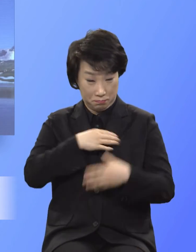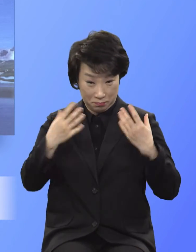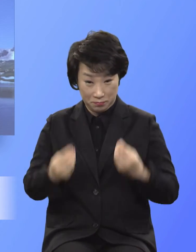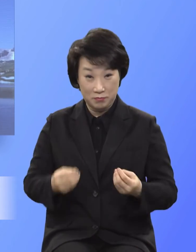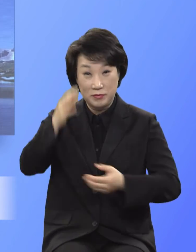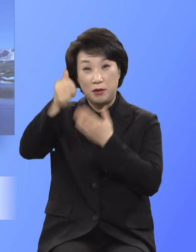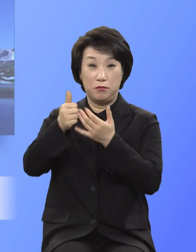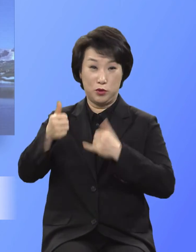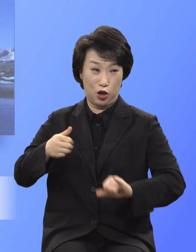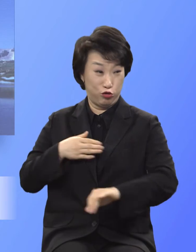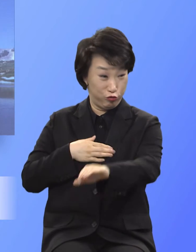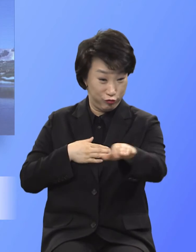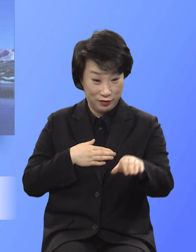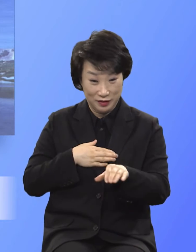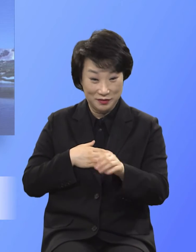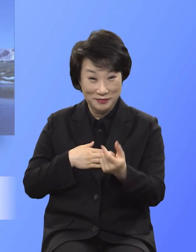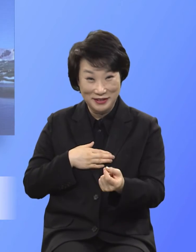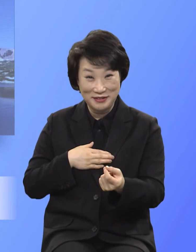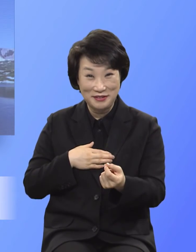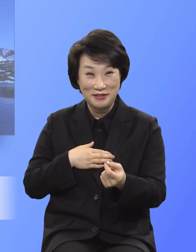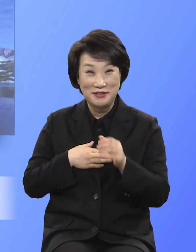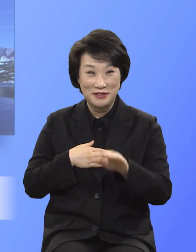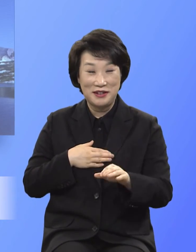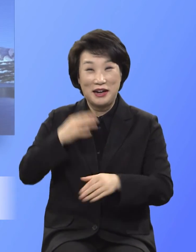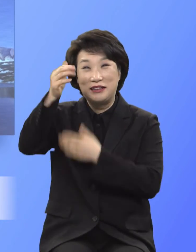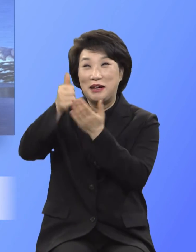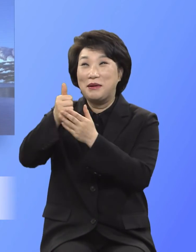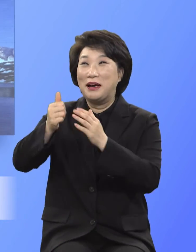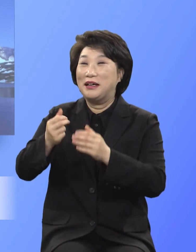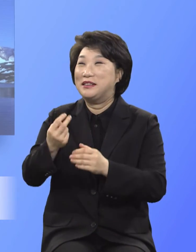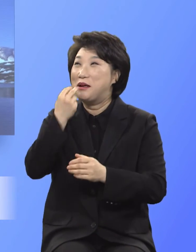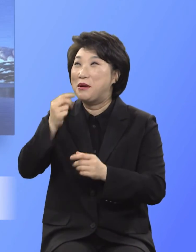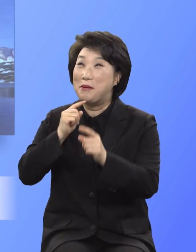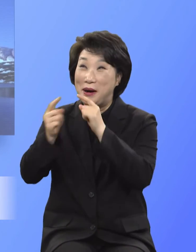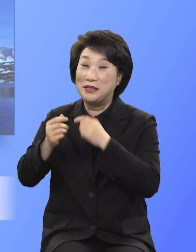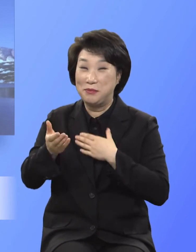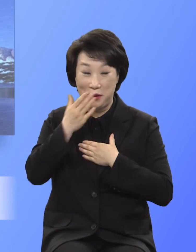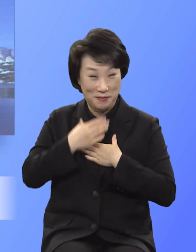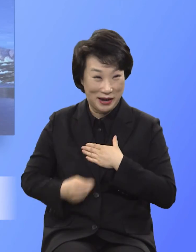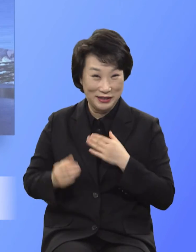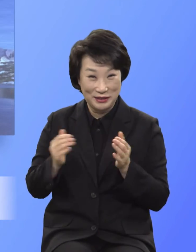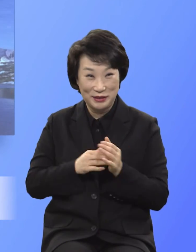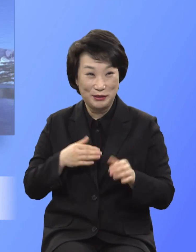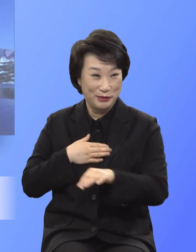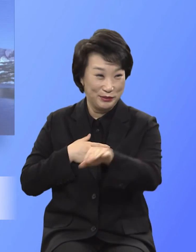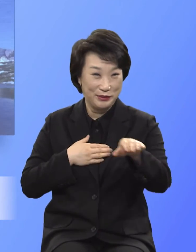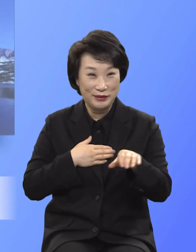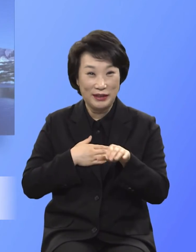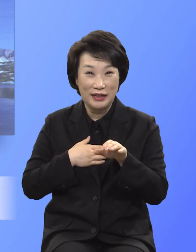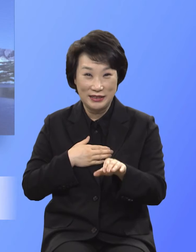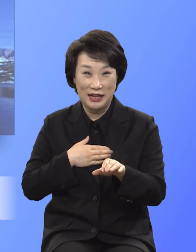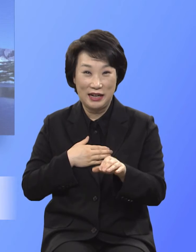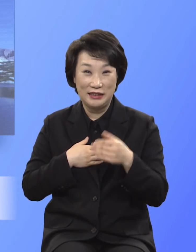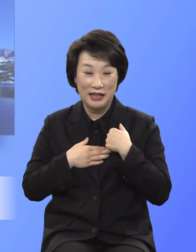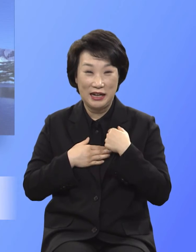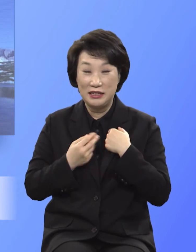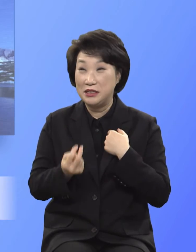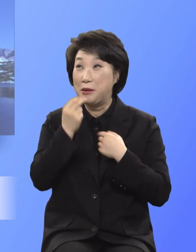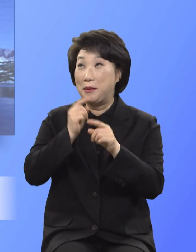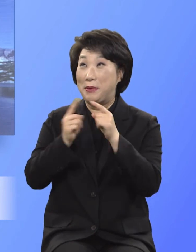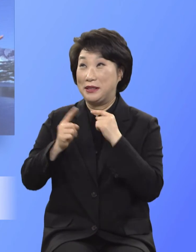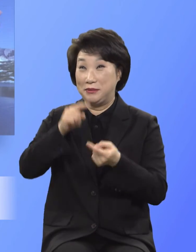당당하게 하나님의 자녀로서 그 생명의 말씀을 먹고 마심으로 말미암아 내가